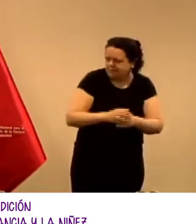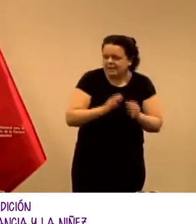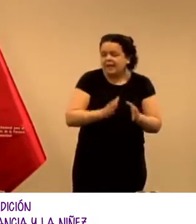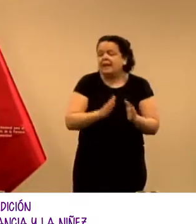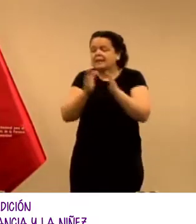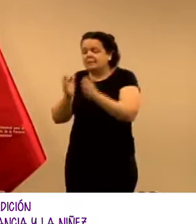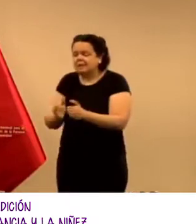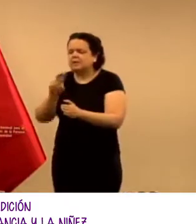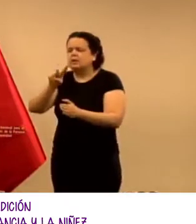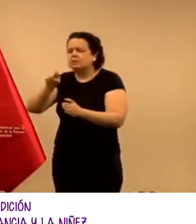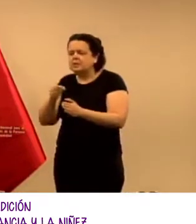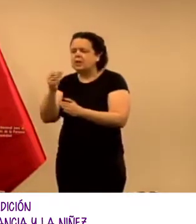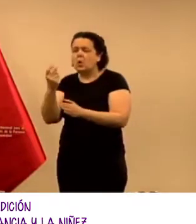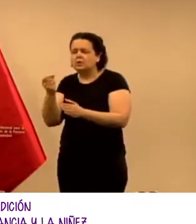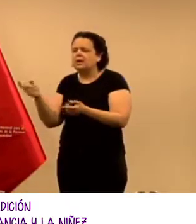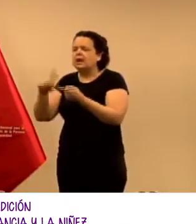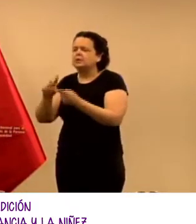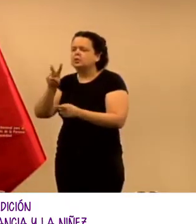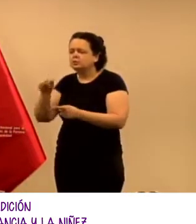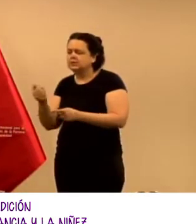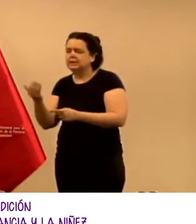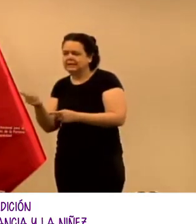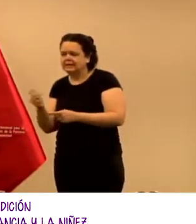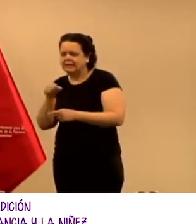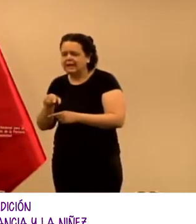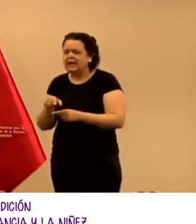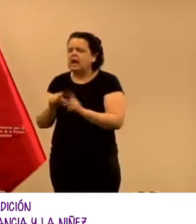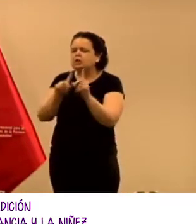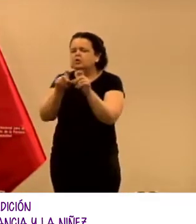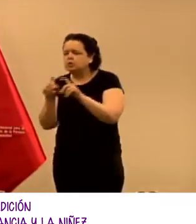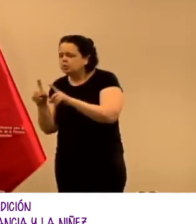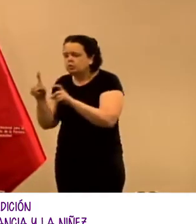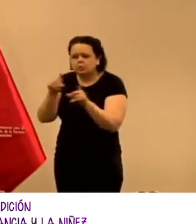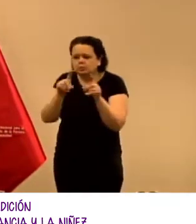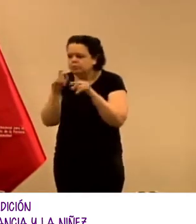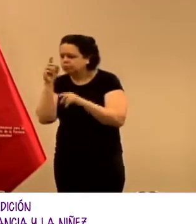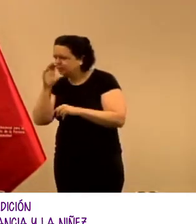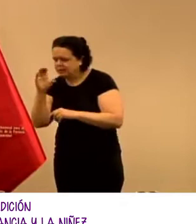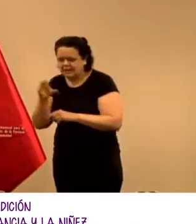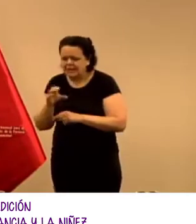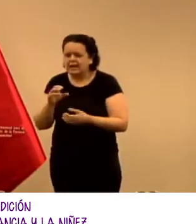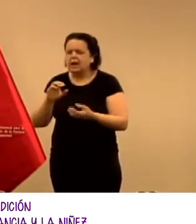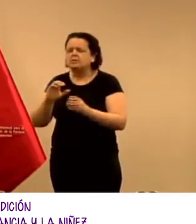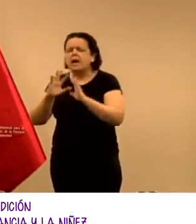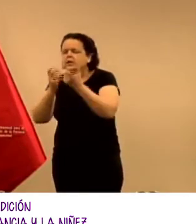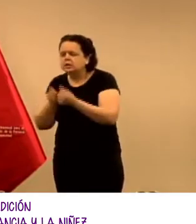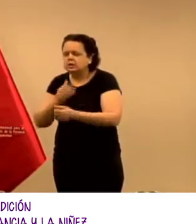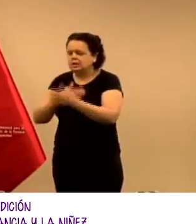entre 2011 y 2015 con las Oficinas Nacionales de Estadísticas, las organizaciones de y para personas con